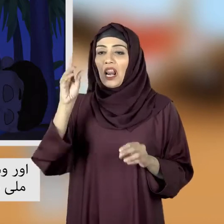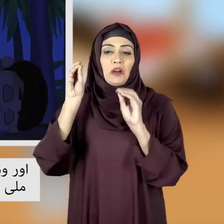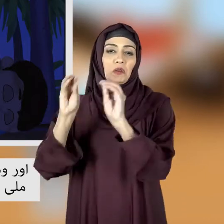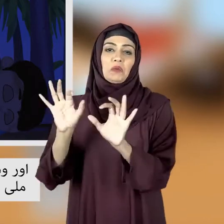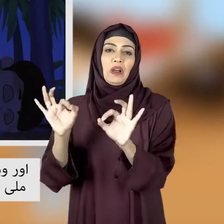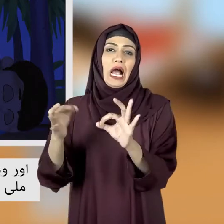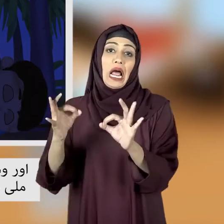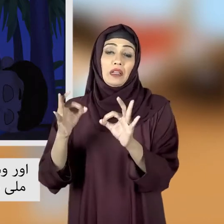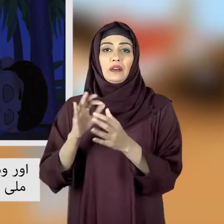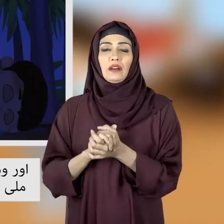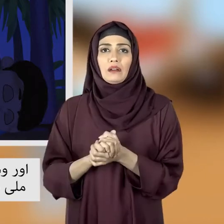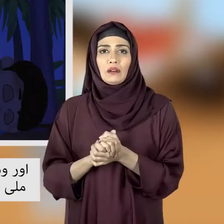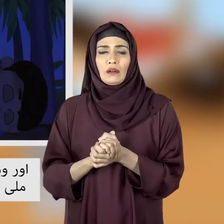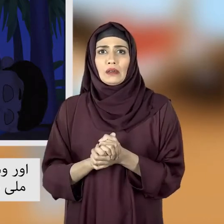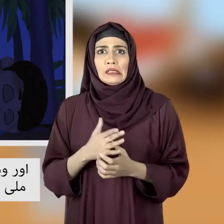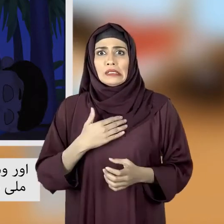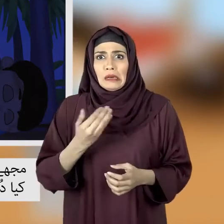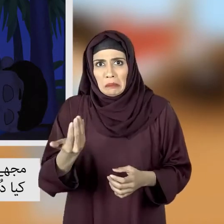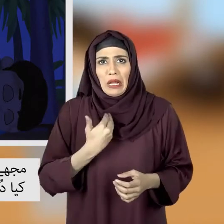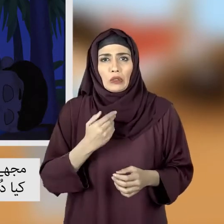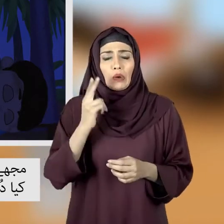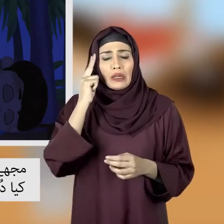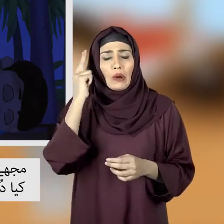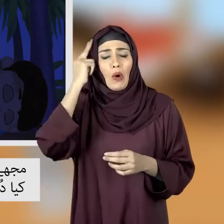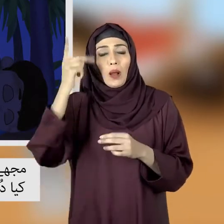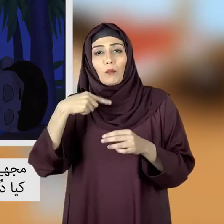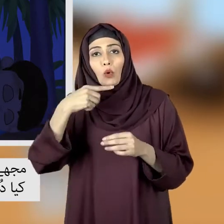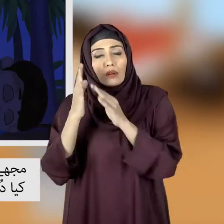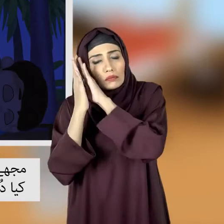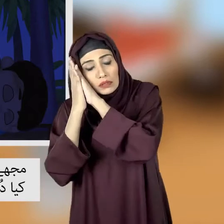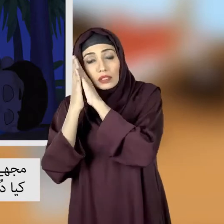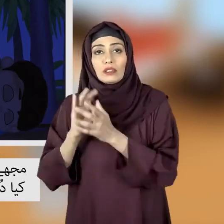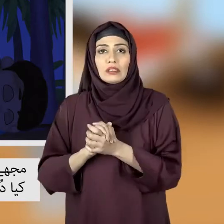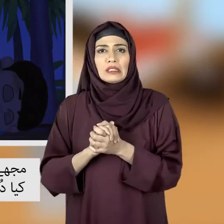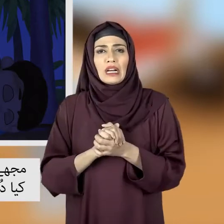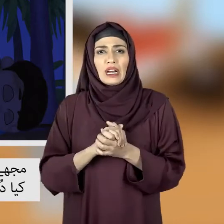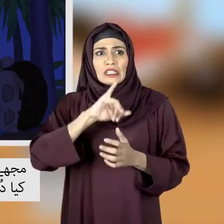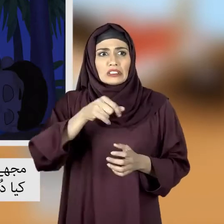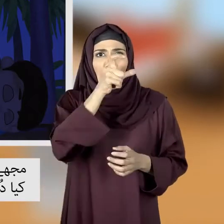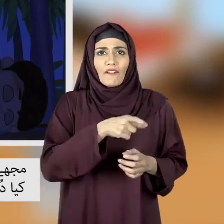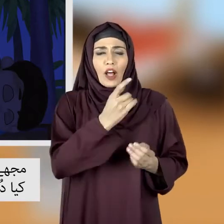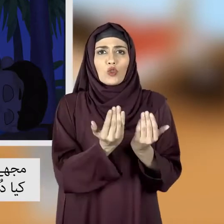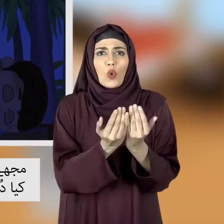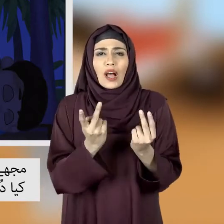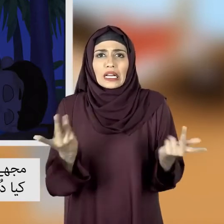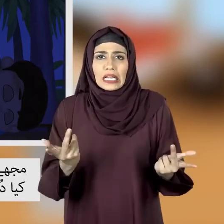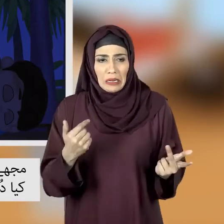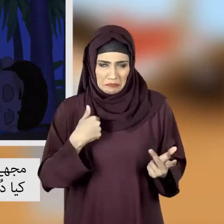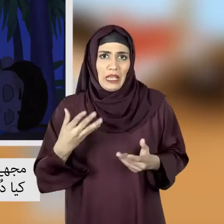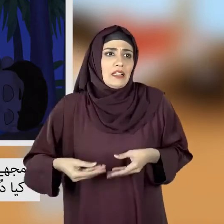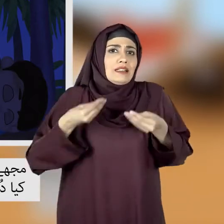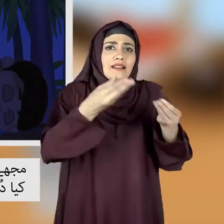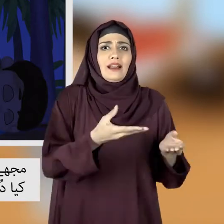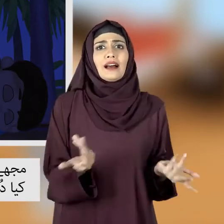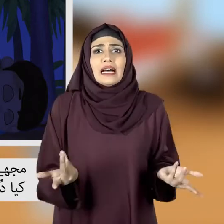کوئی برکت نہ ملی ہوتی۔ مجھے بتاؤ، بلال نیند میں بڑبڑایا، اس نے ایسی کیا دعا مانگی کہ